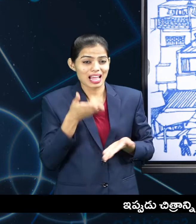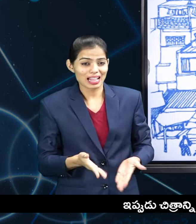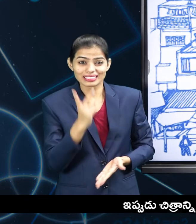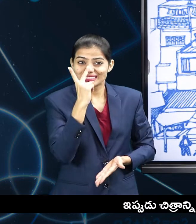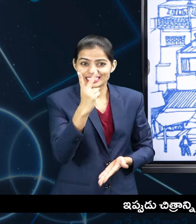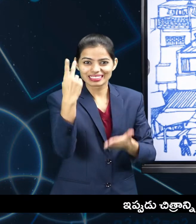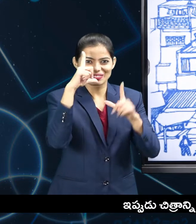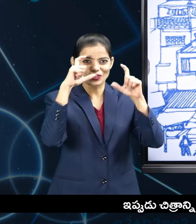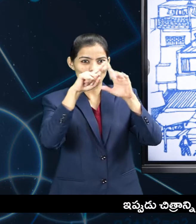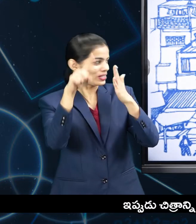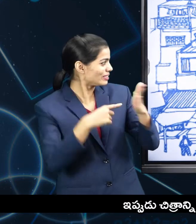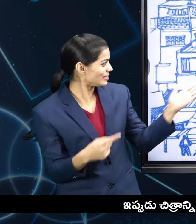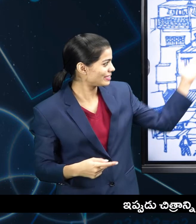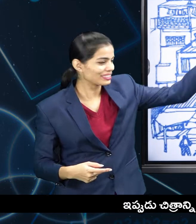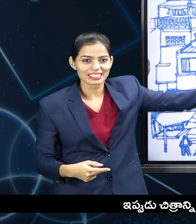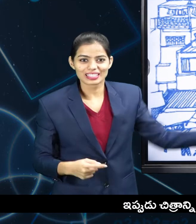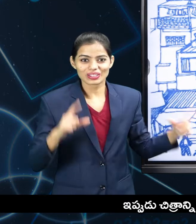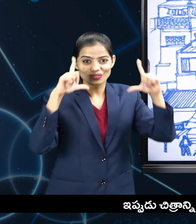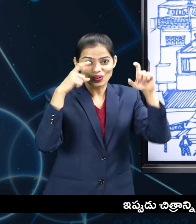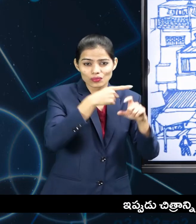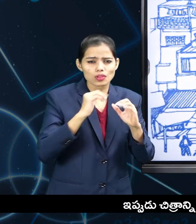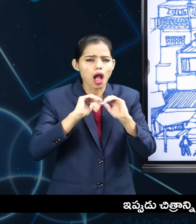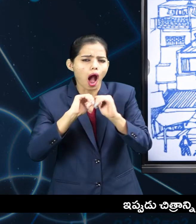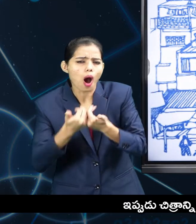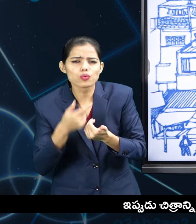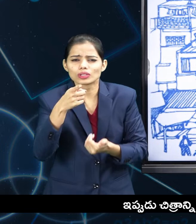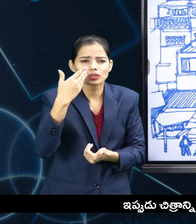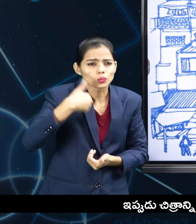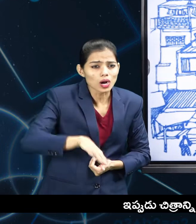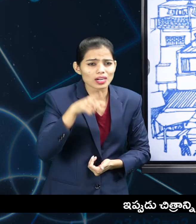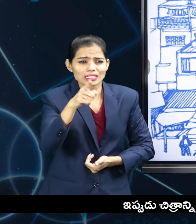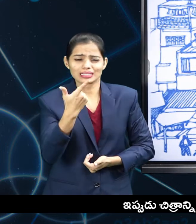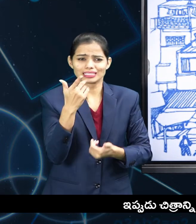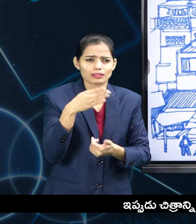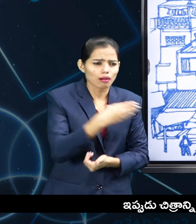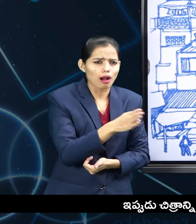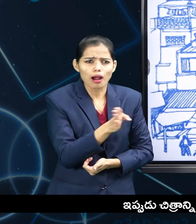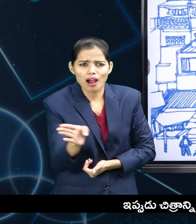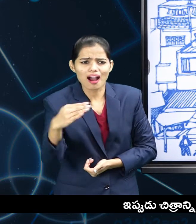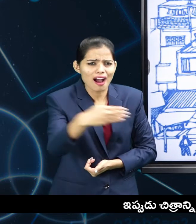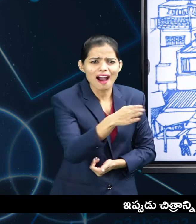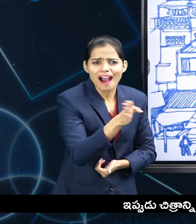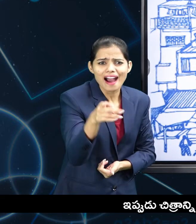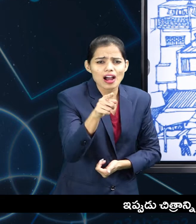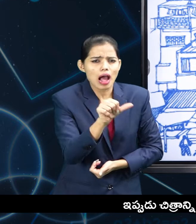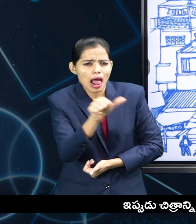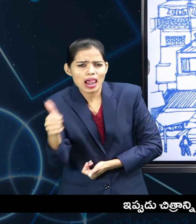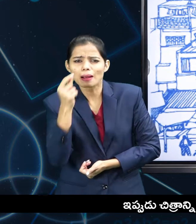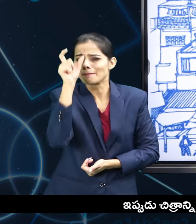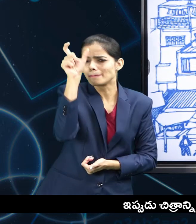ఇప్పుడు చిత్రాన్ని చూడండి. మీరు దానిని మరొక వ్యక్తికి ఎలా వివరిస్తారు?